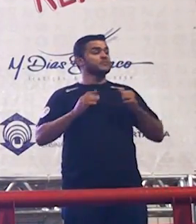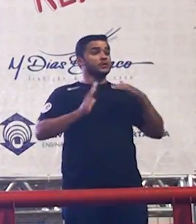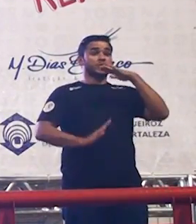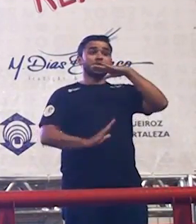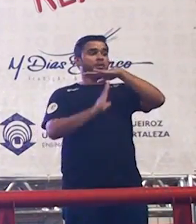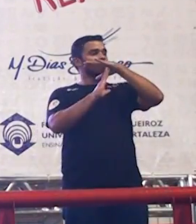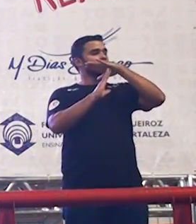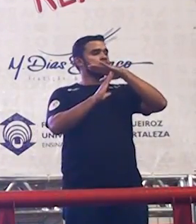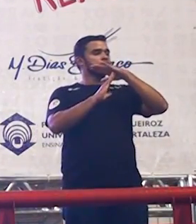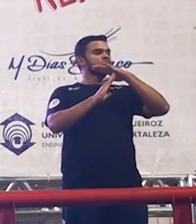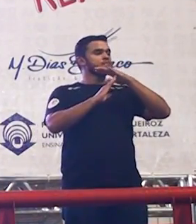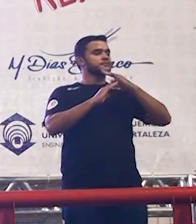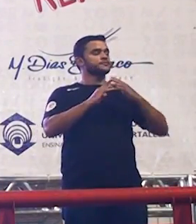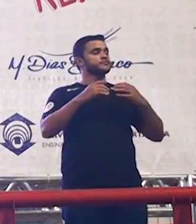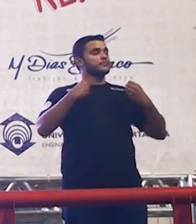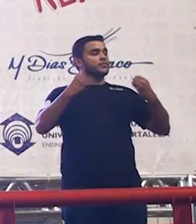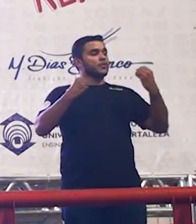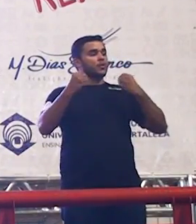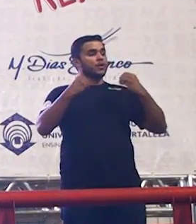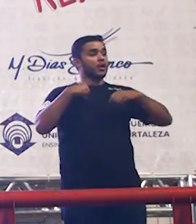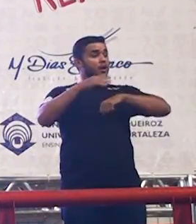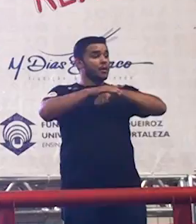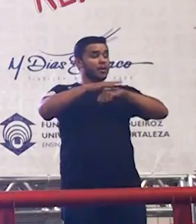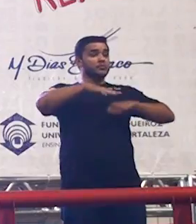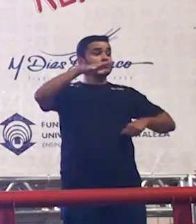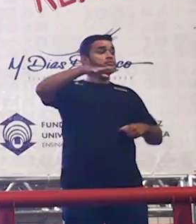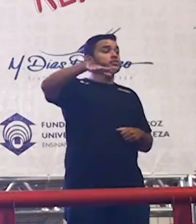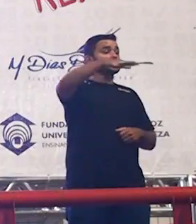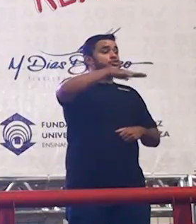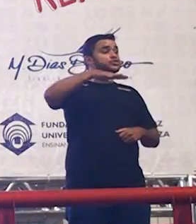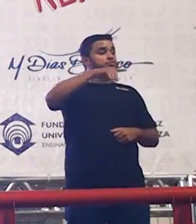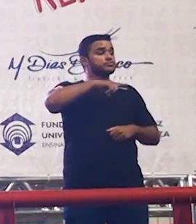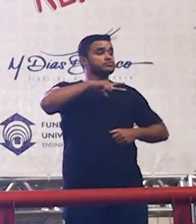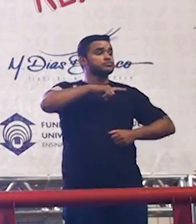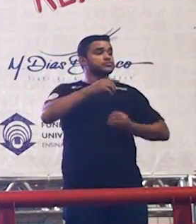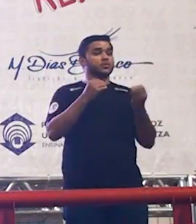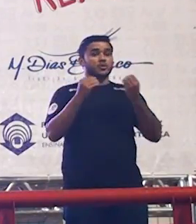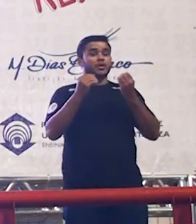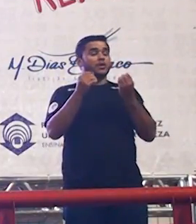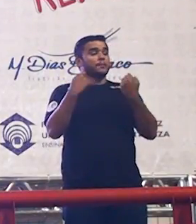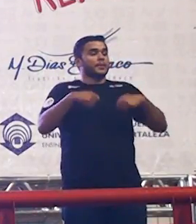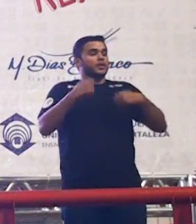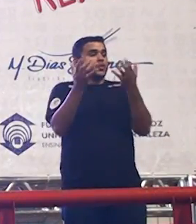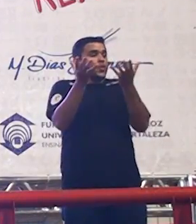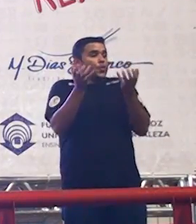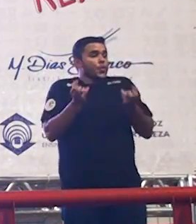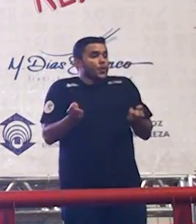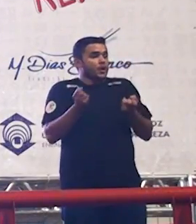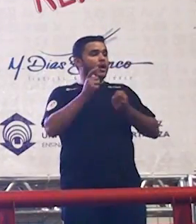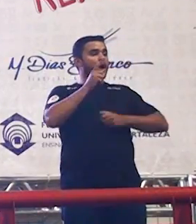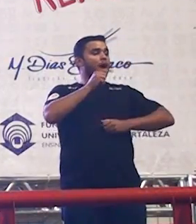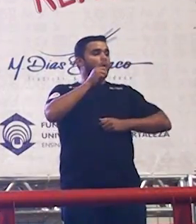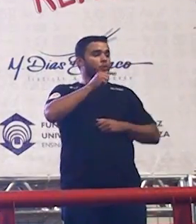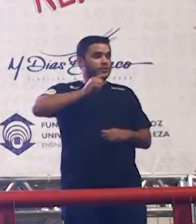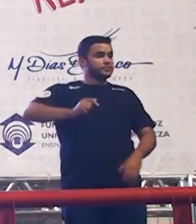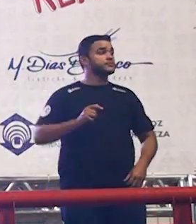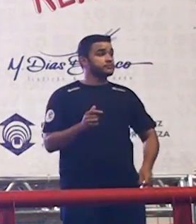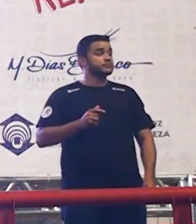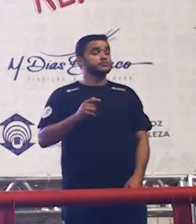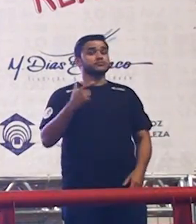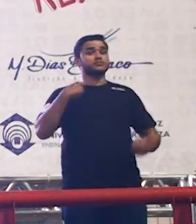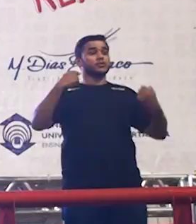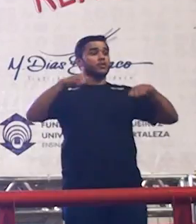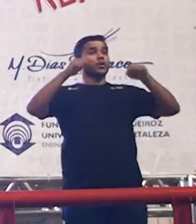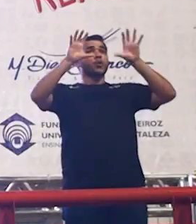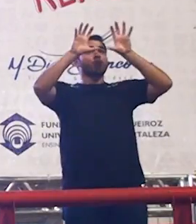máximo que uma determinada região tem de absorver água no